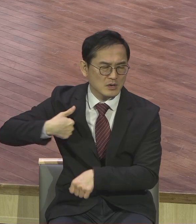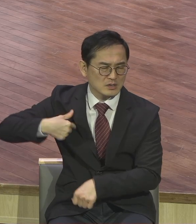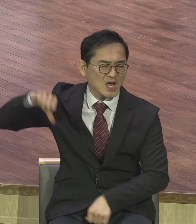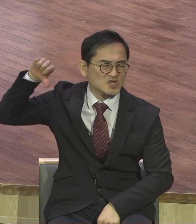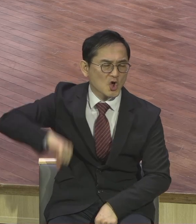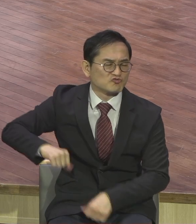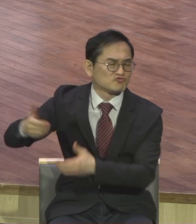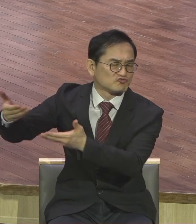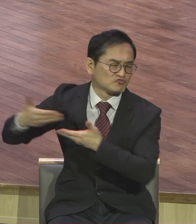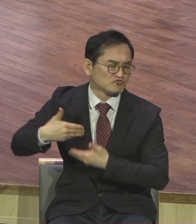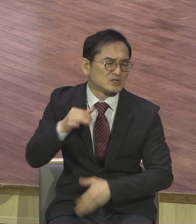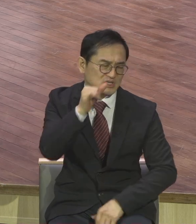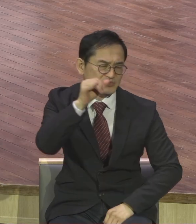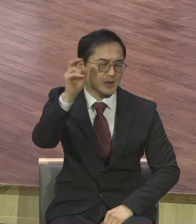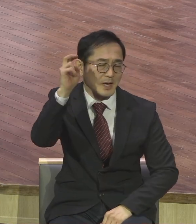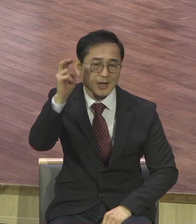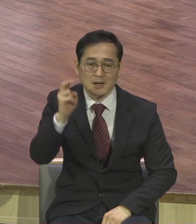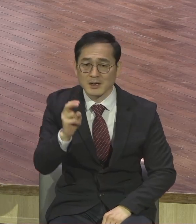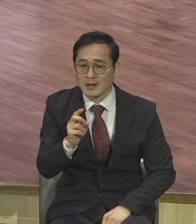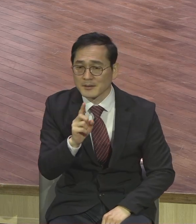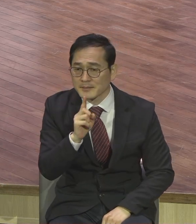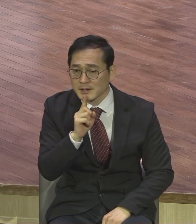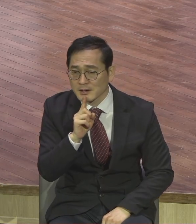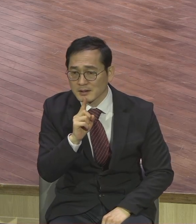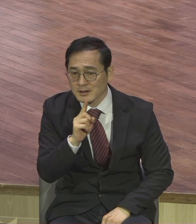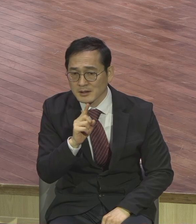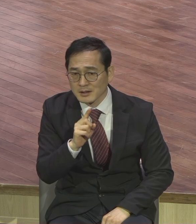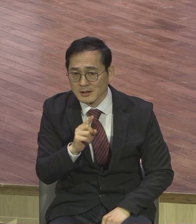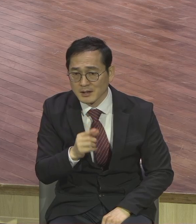것이로다. 이거 참 아무나 할 수 없는 말이지요.